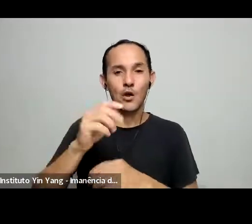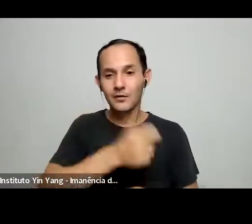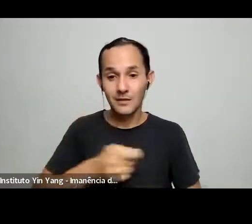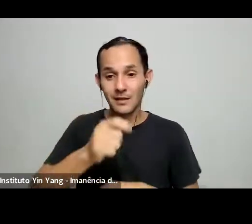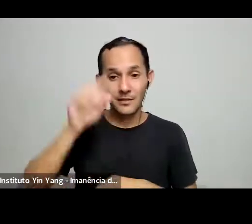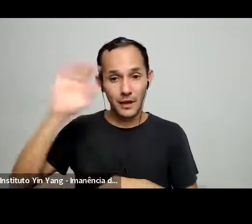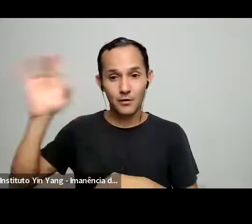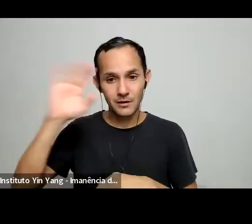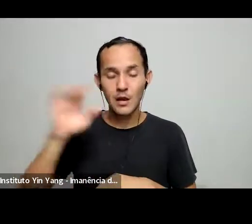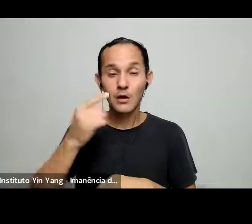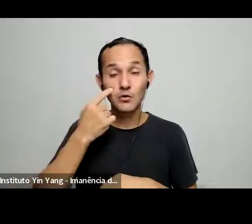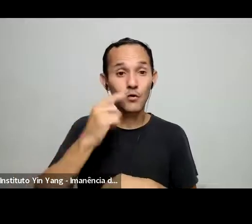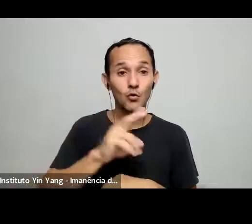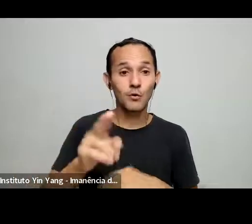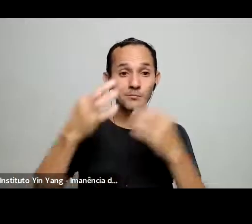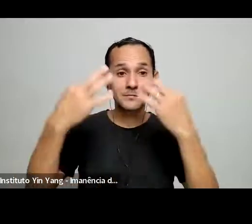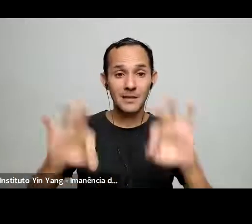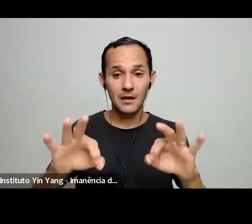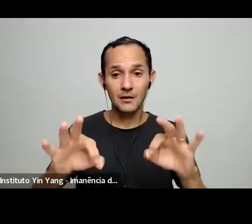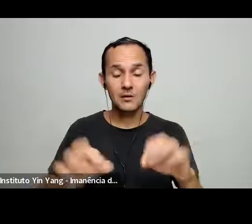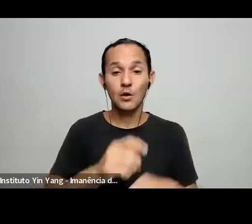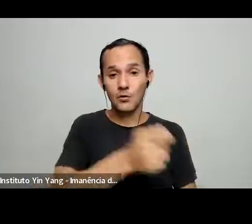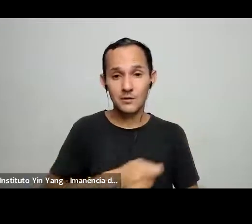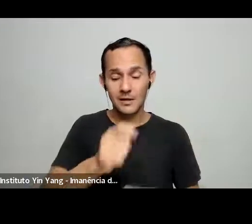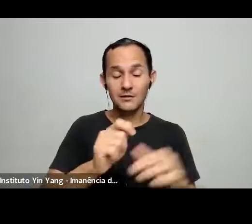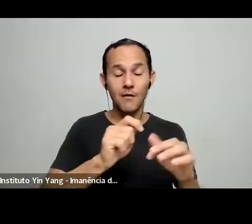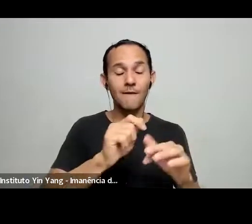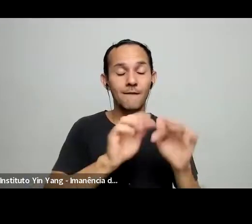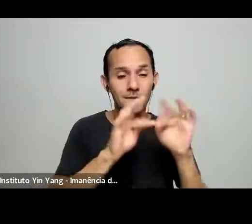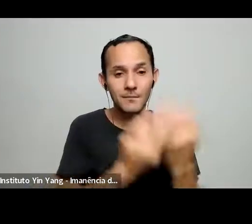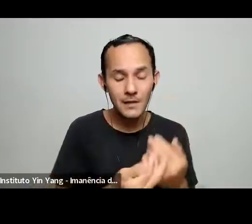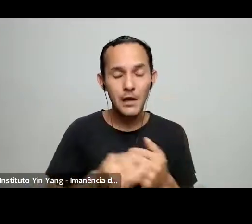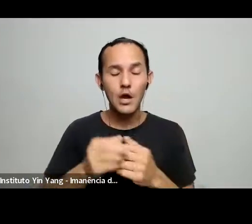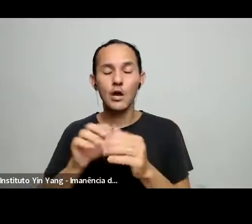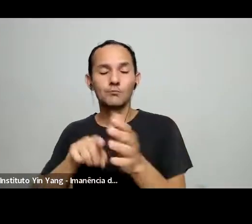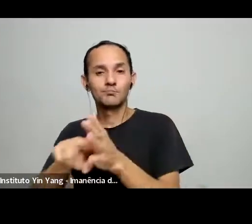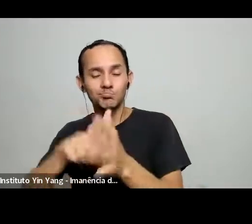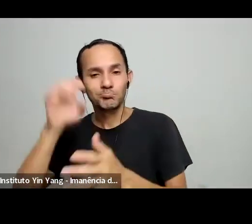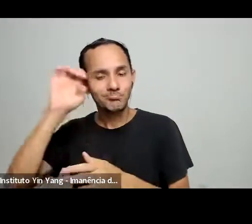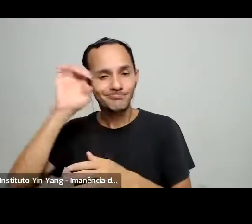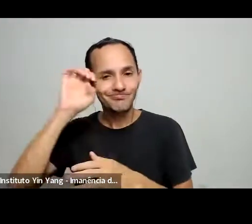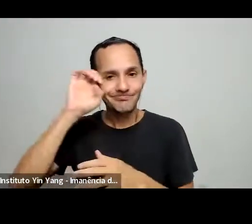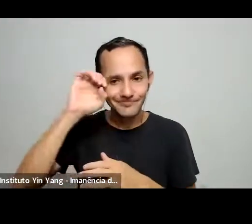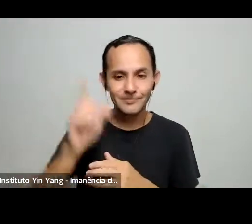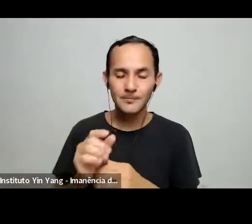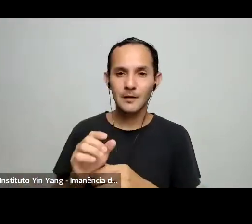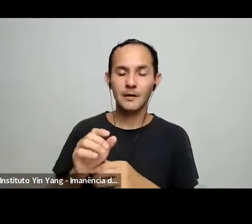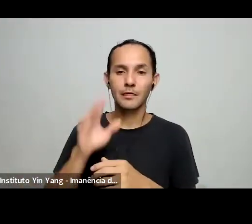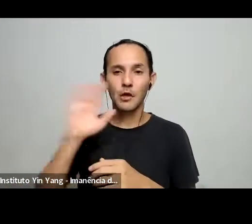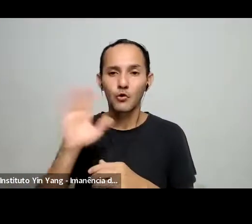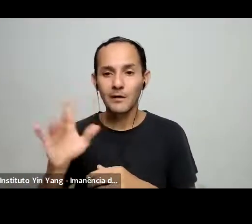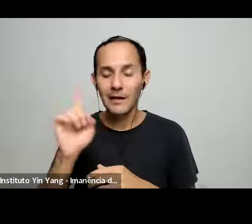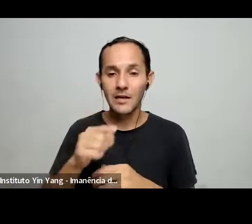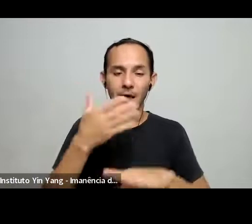desculpa, deixa eu olhar aqui certinho o nome. Constelação Familiar, História, Teoria, Pesquisa e Ética. Nós estamos finalizando as